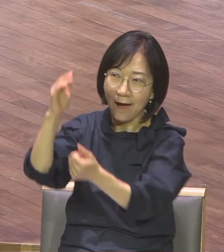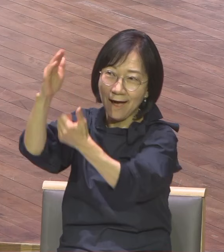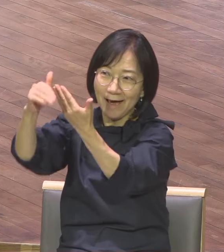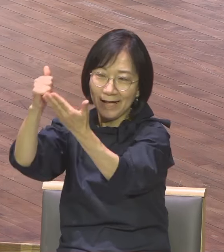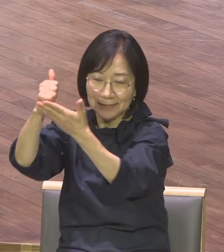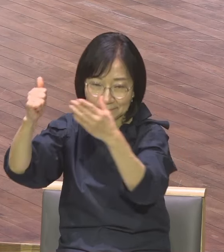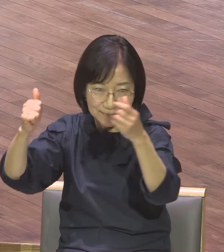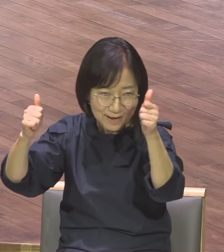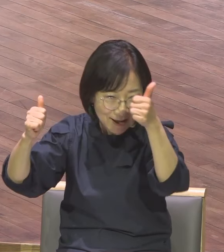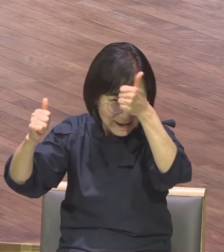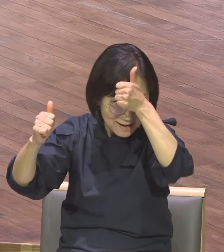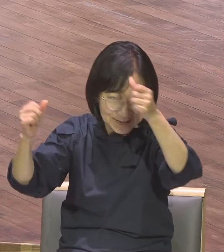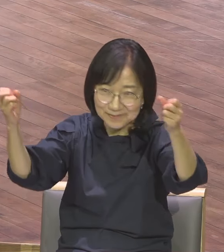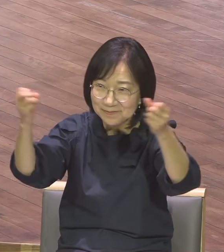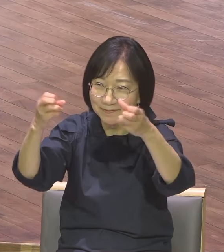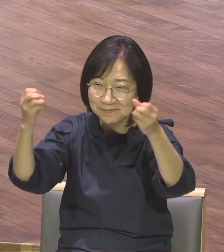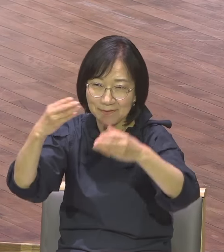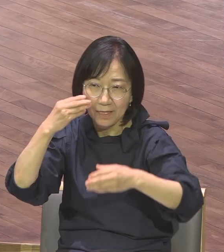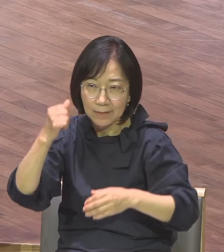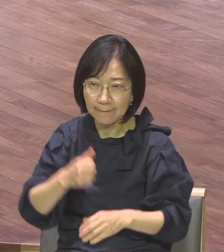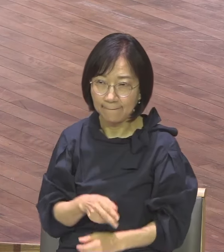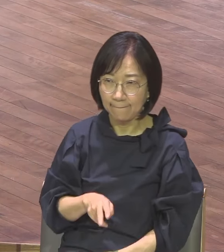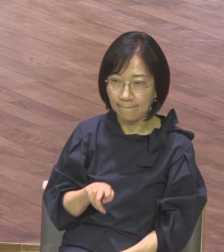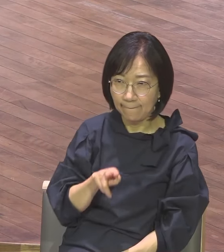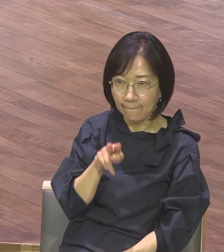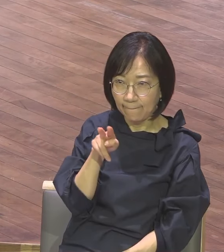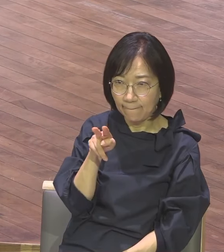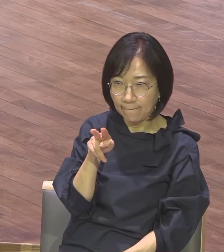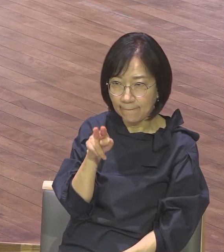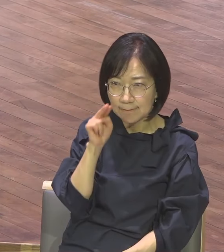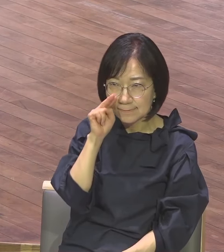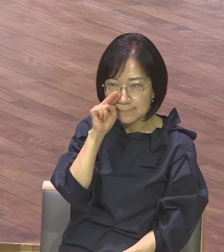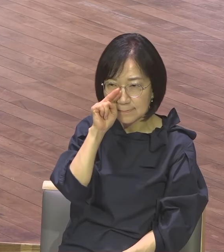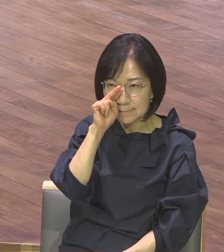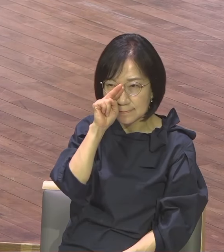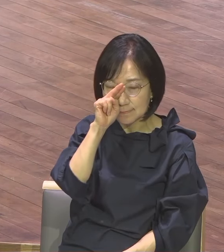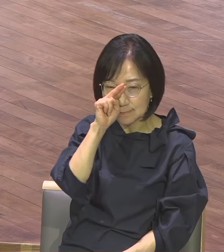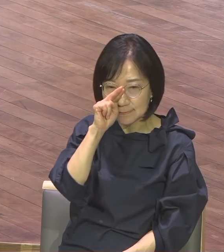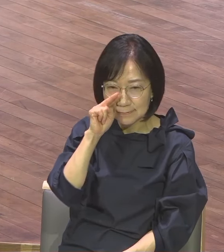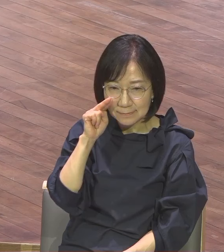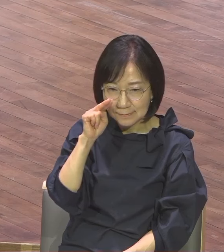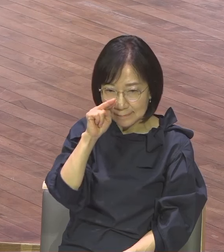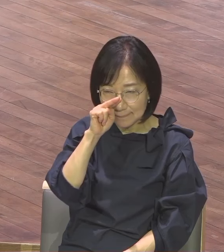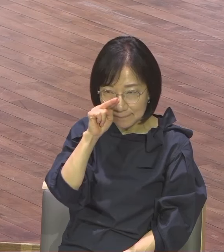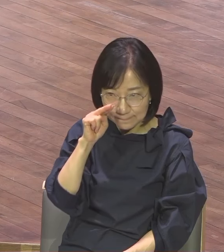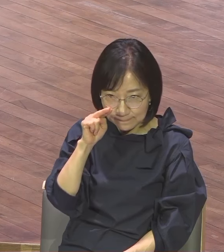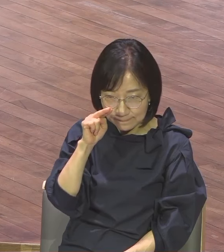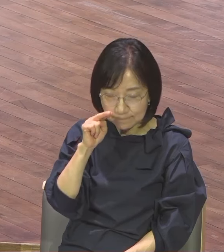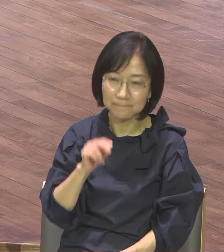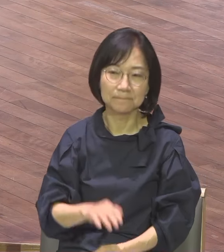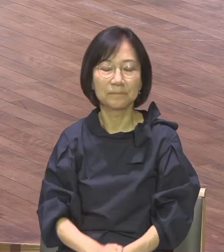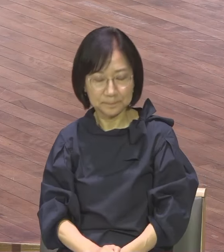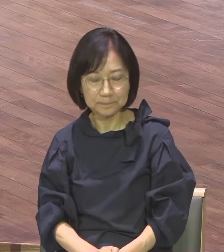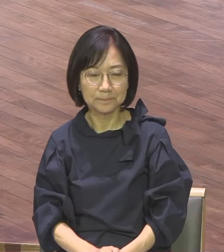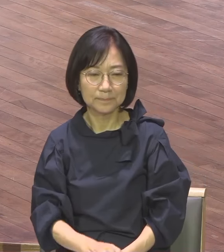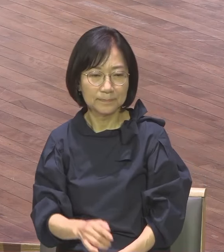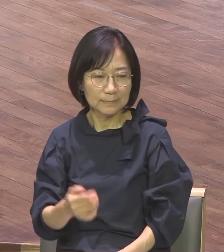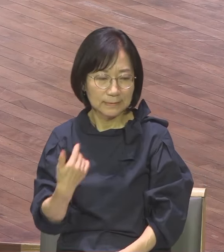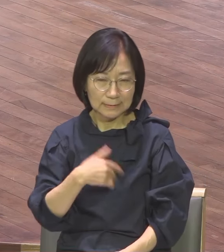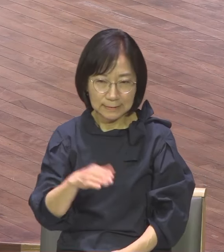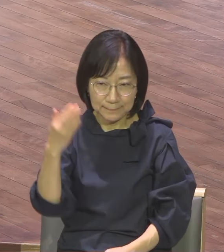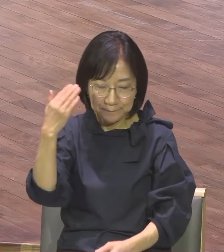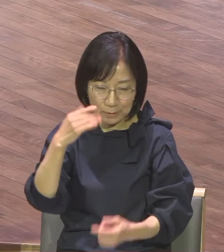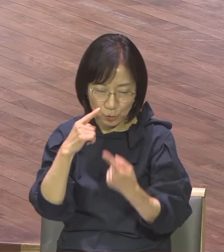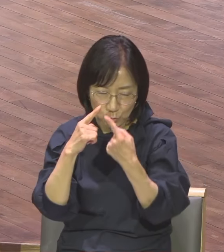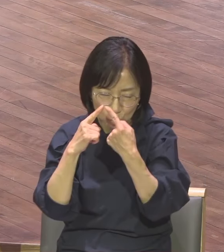좋으니까 이 시기심이 발동한 거예요. 그래서 인간이 유혹을 합니다. 함께 타락해서 함께 저주받자고